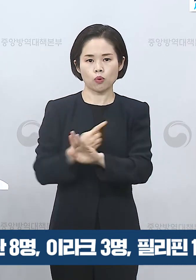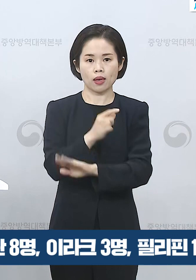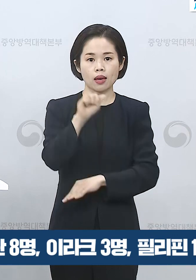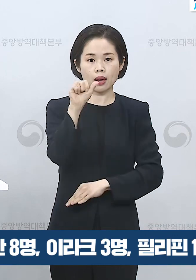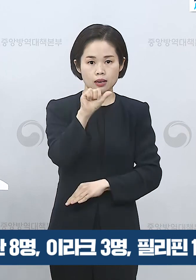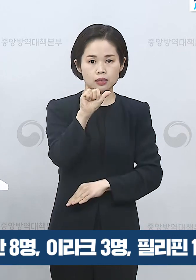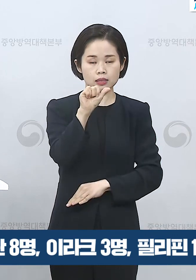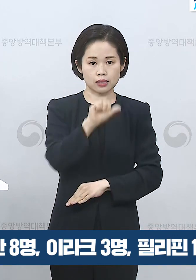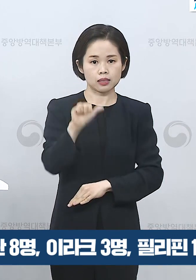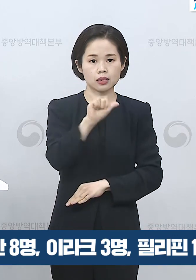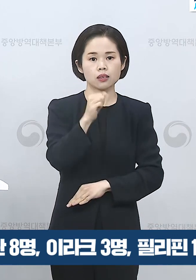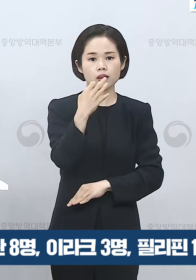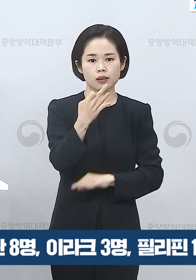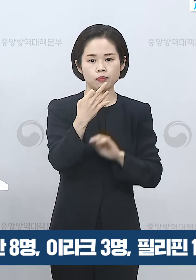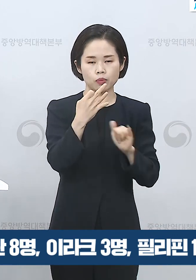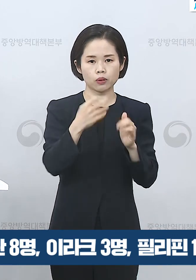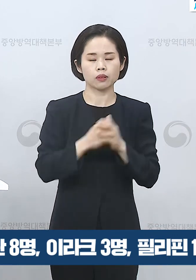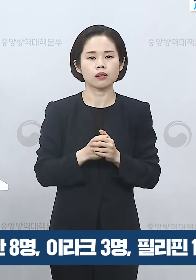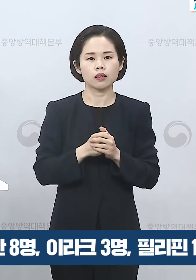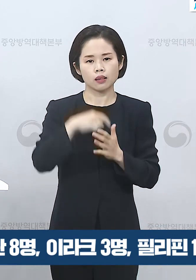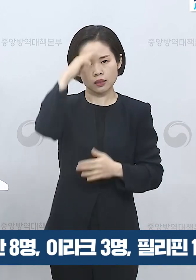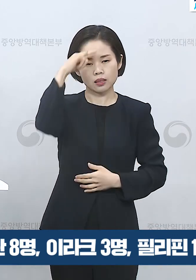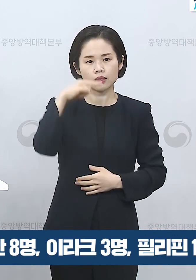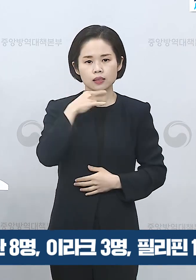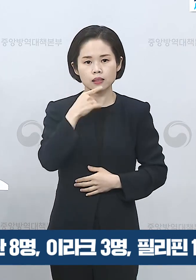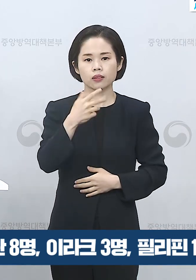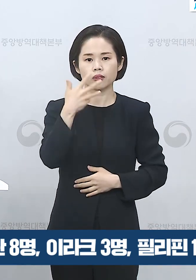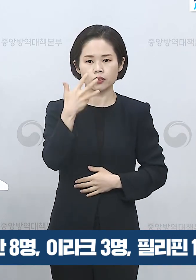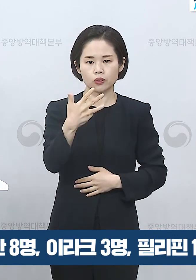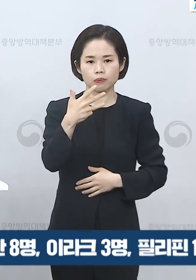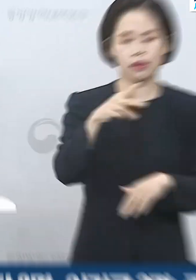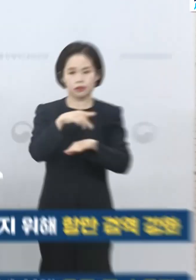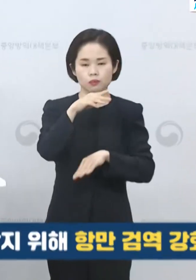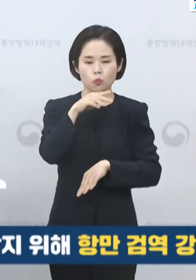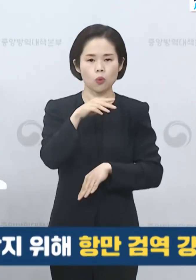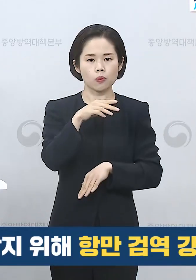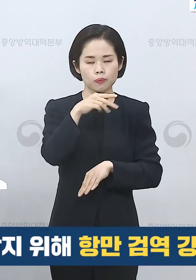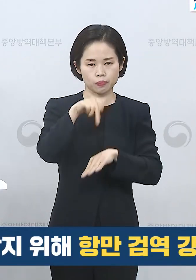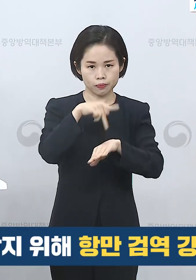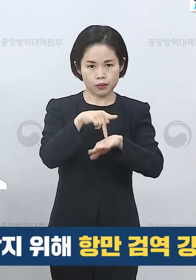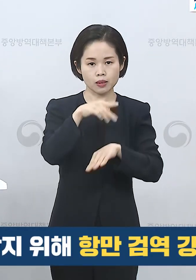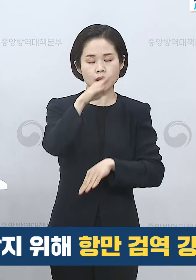14명으로서 카자흐스탄 8명, 이라크 3명, 필리핀 1명 등입니다.